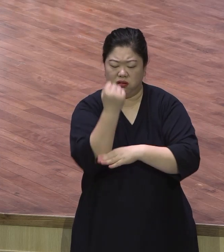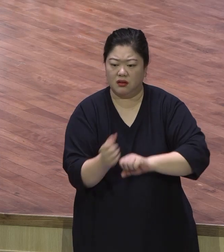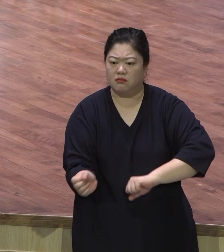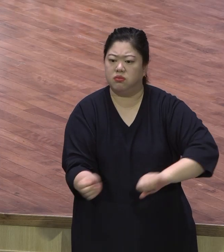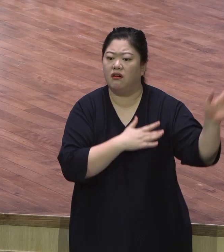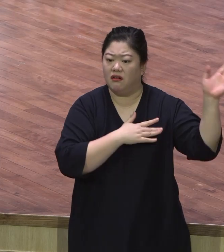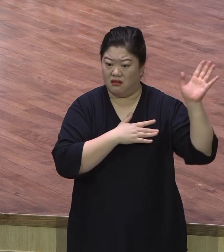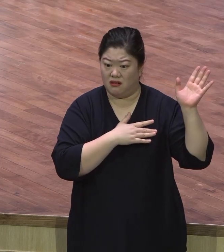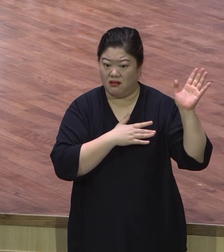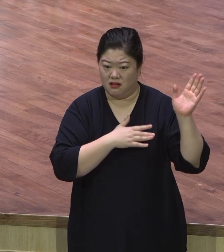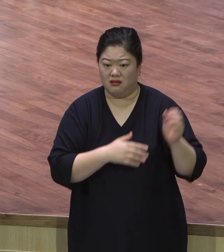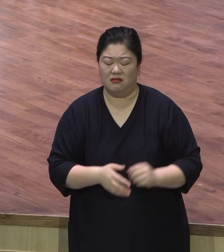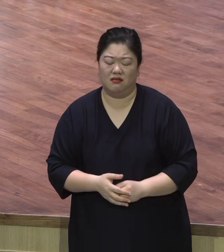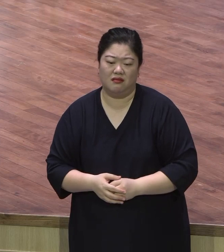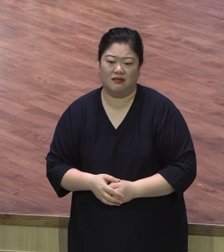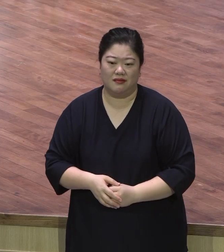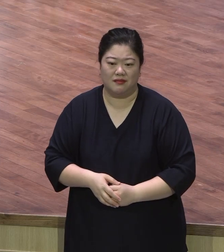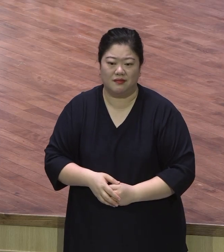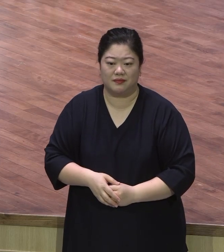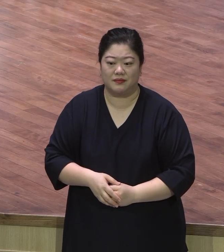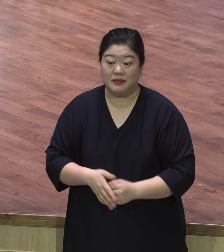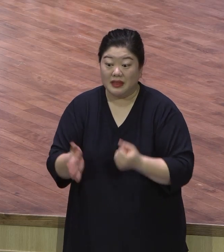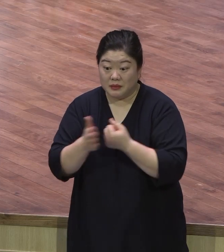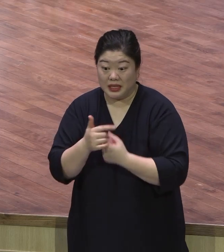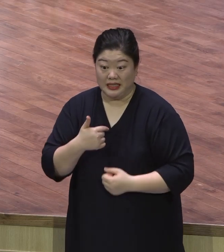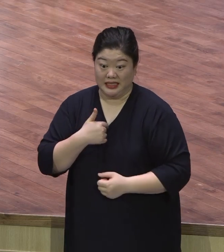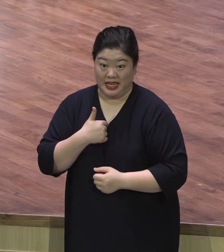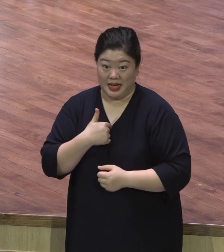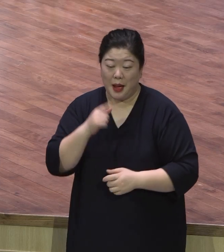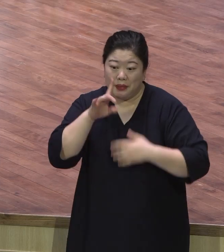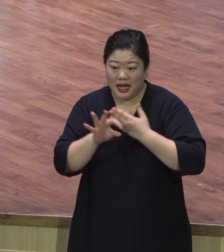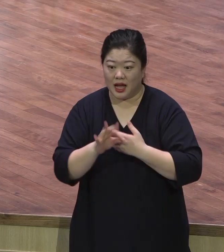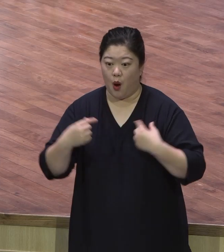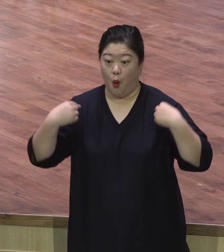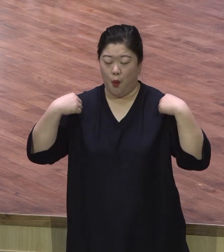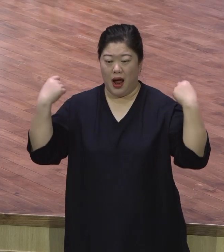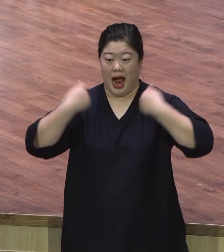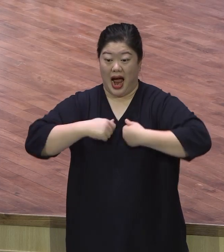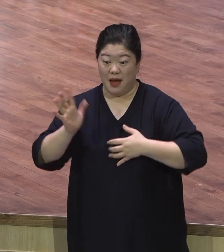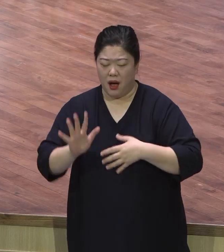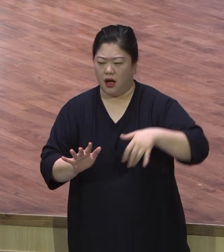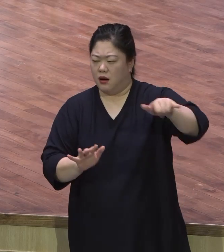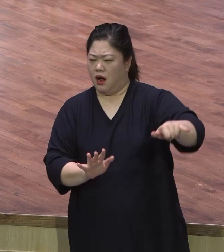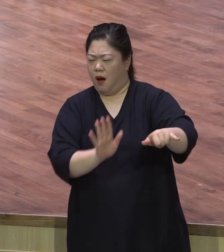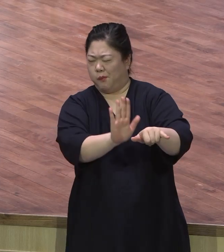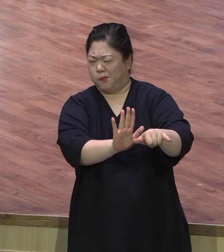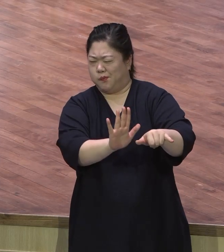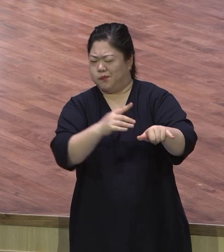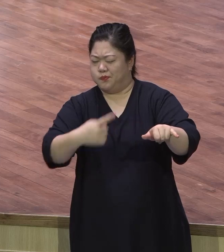옷이. 저는요. 한 3년 지나면 옷 다 존버려요. 어지도 또 딱